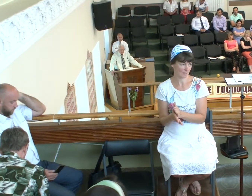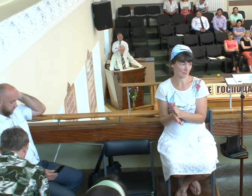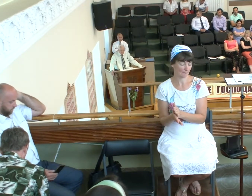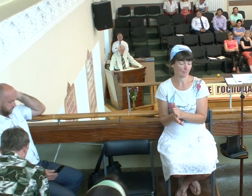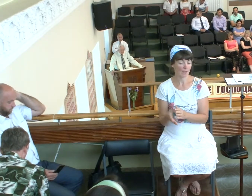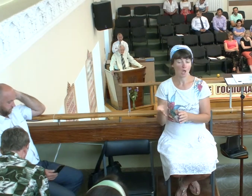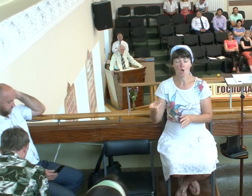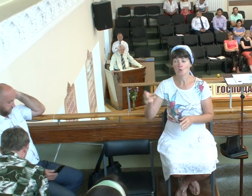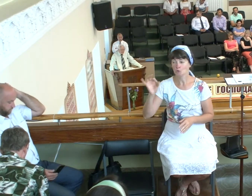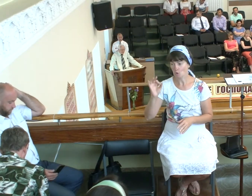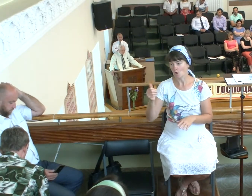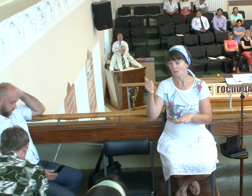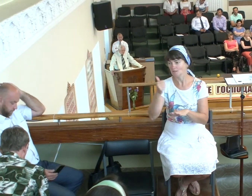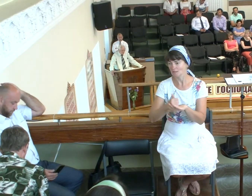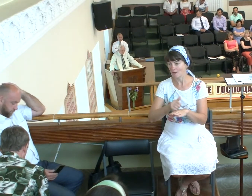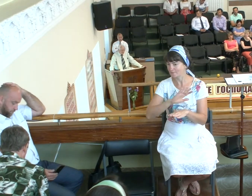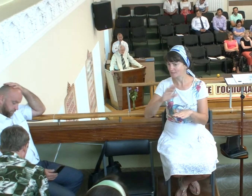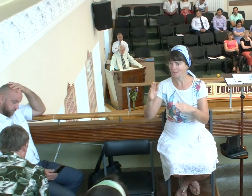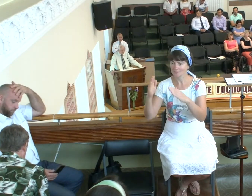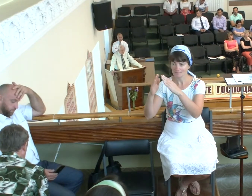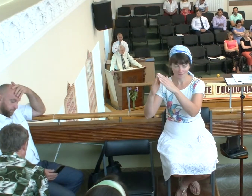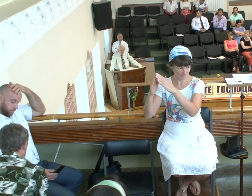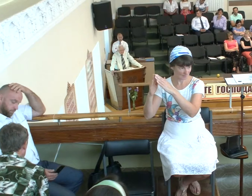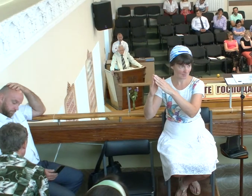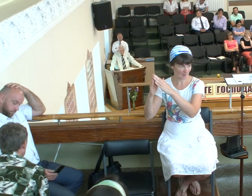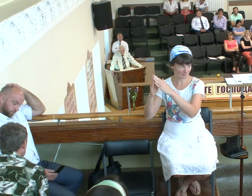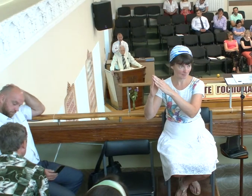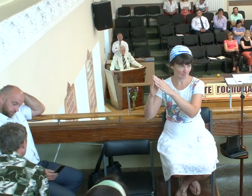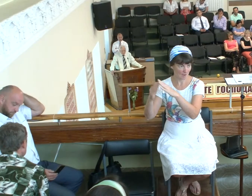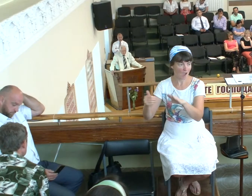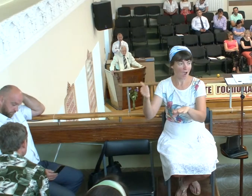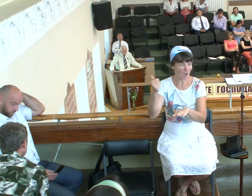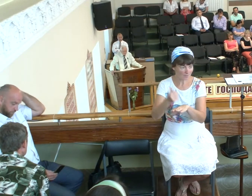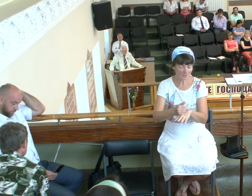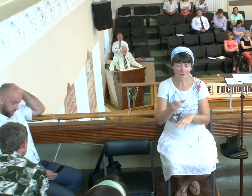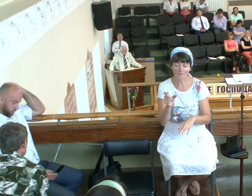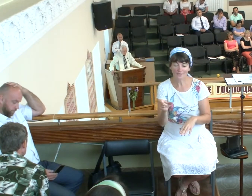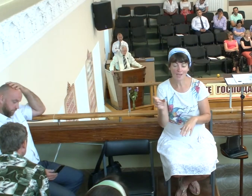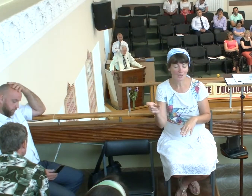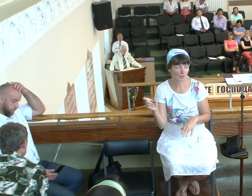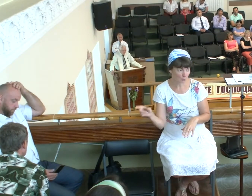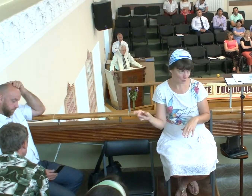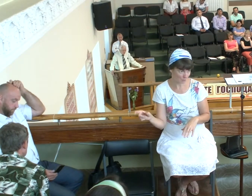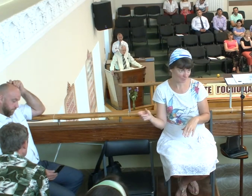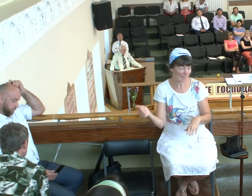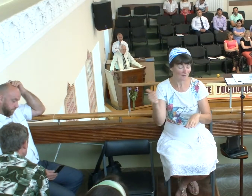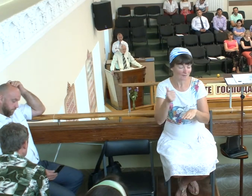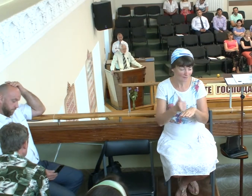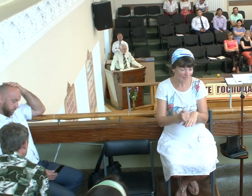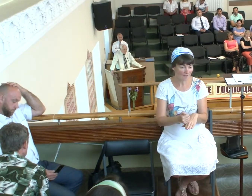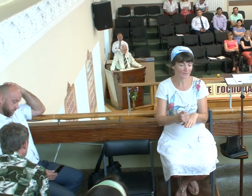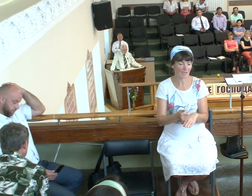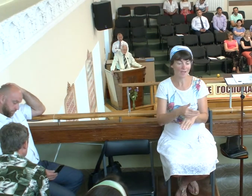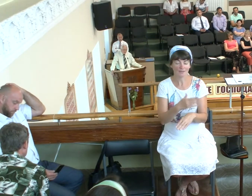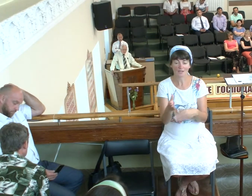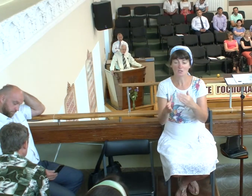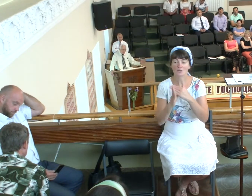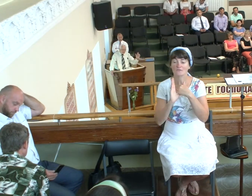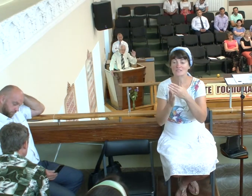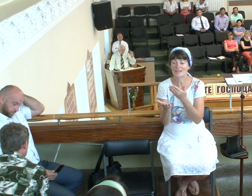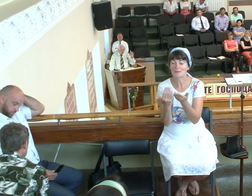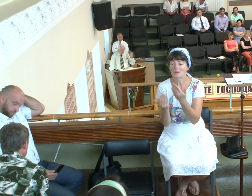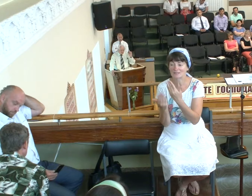главное не здание, самое главное люди. Самое главное, как мы относимся друг к другу. Если мы понимаем,